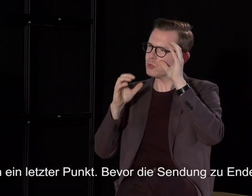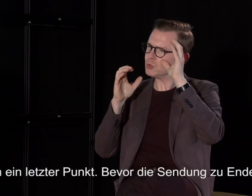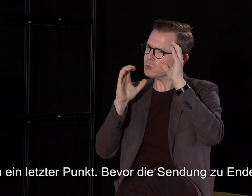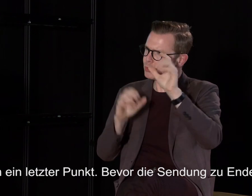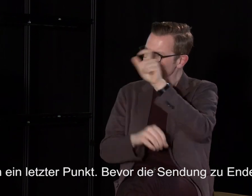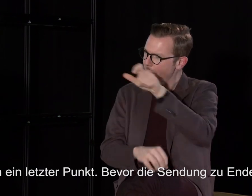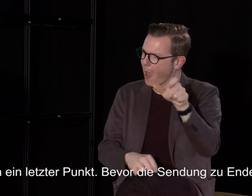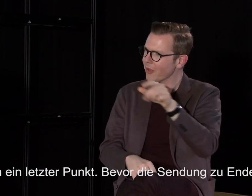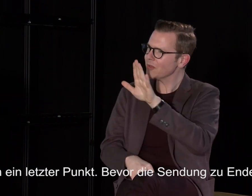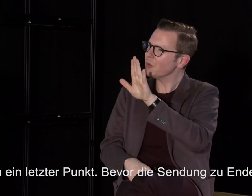eine letzte Sache.